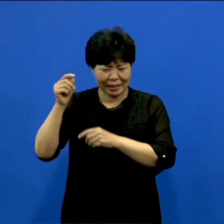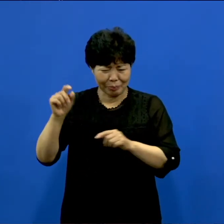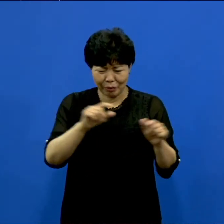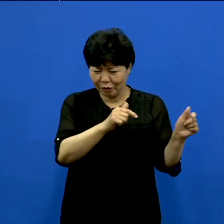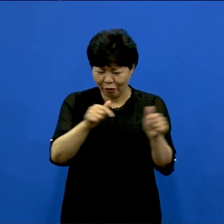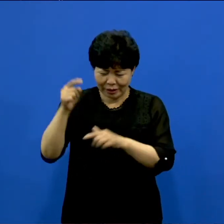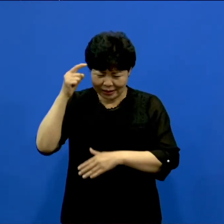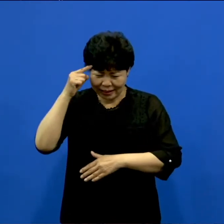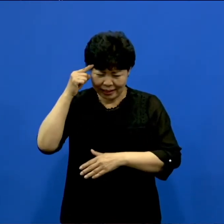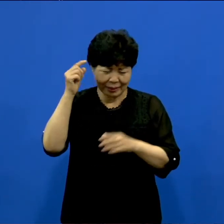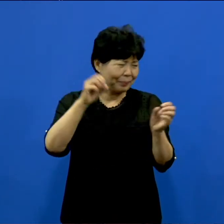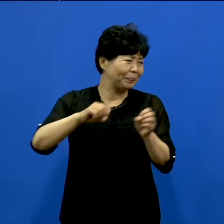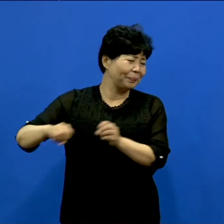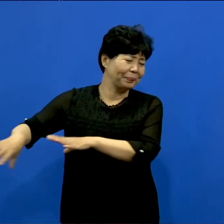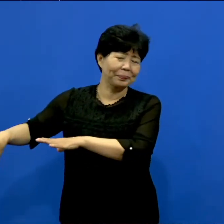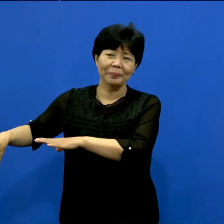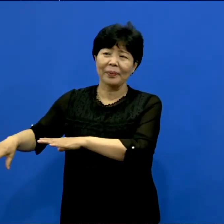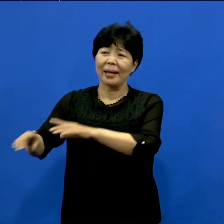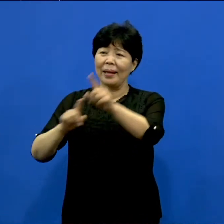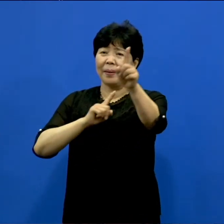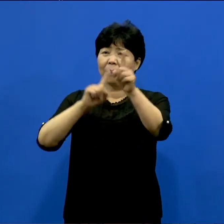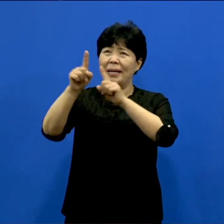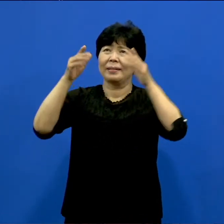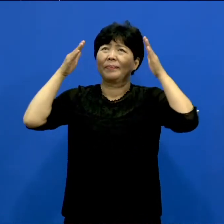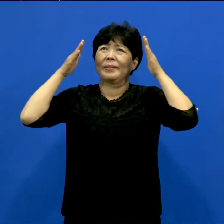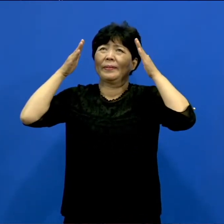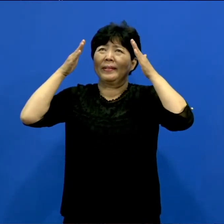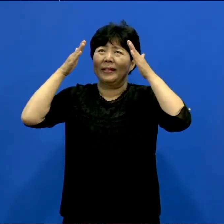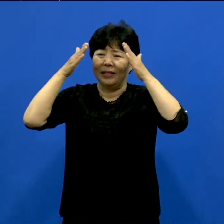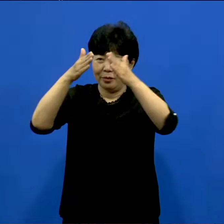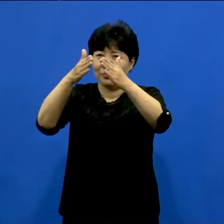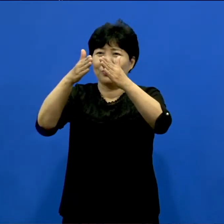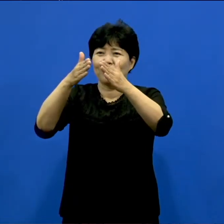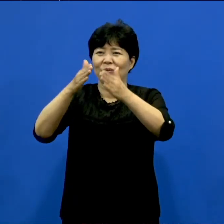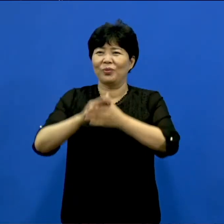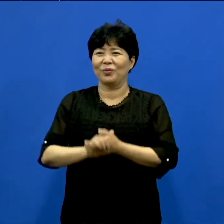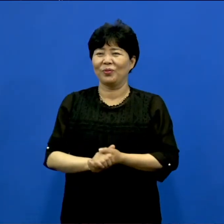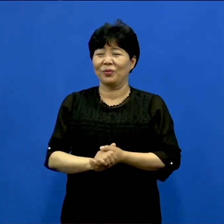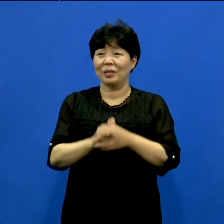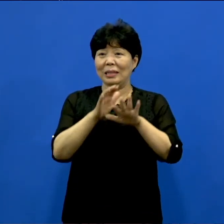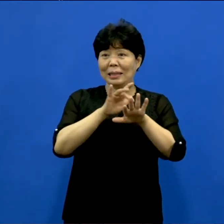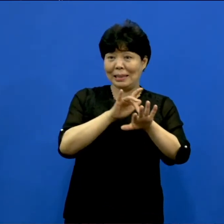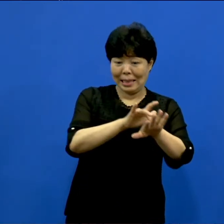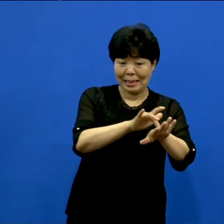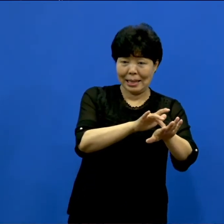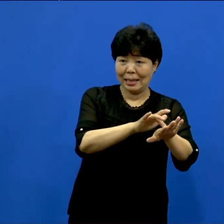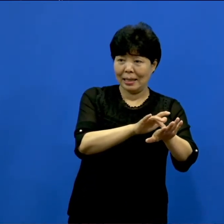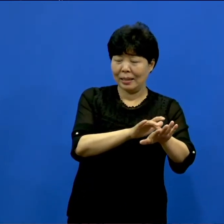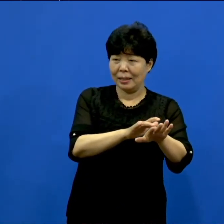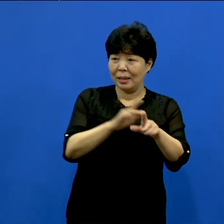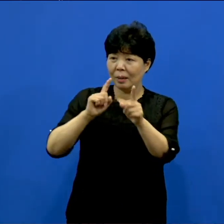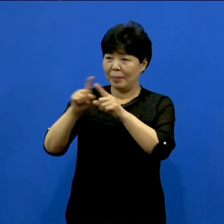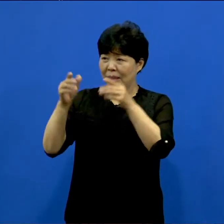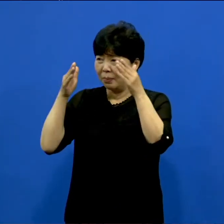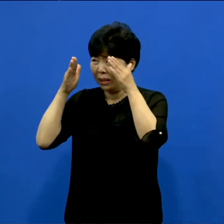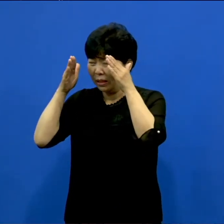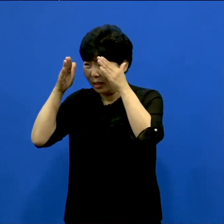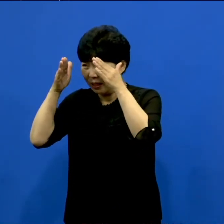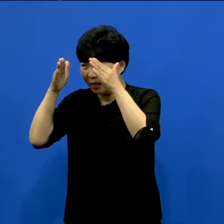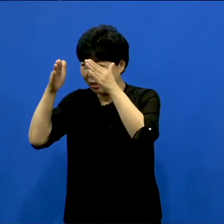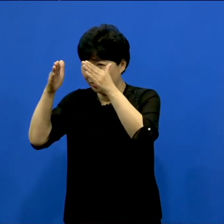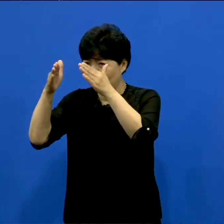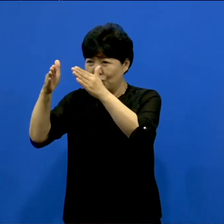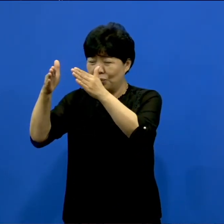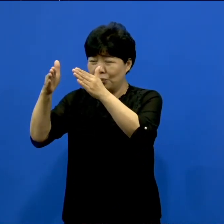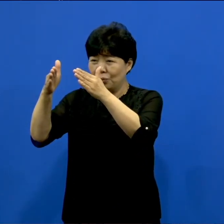다 버리고 하나님의 말씀에 집중하는 거예요. 그러니까 마귀가 하나님의 말씀에 집중하고 그 말씀에 순종하면